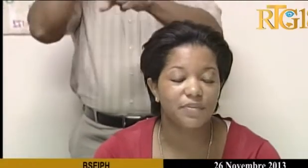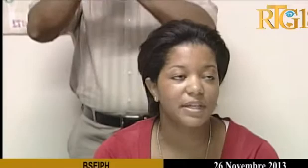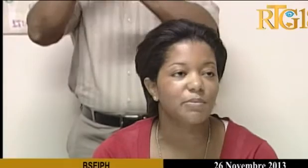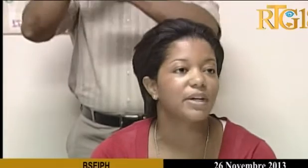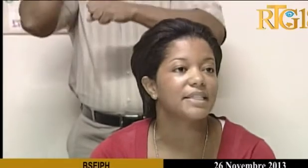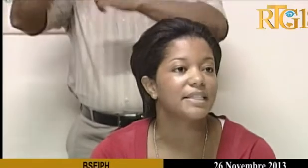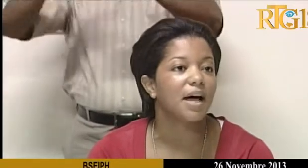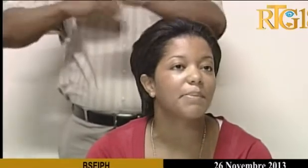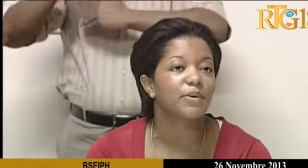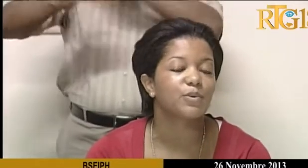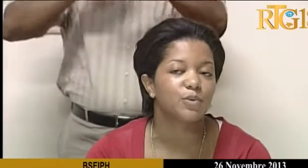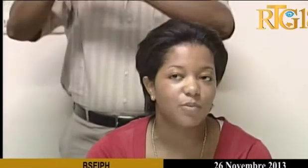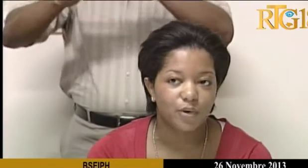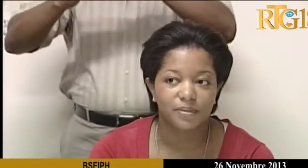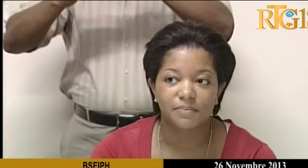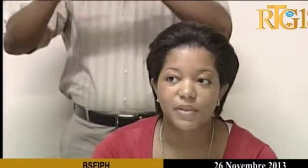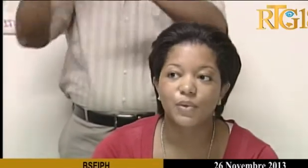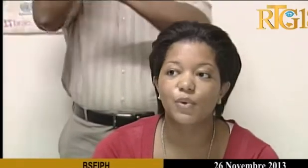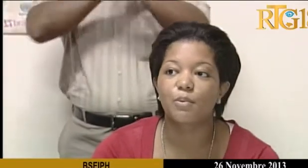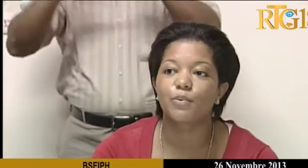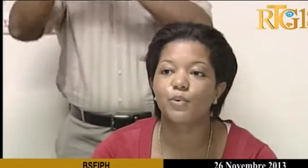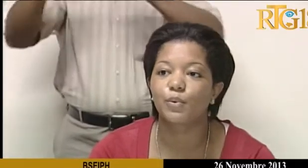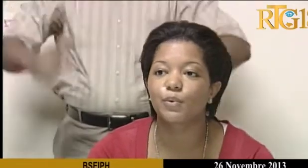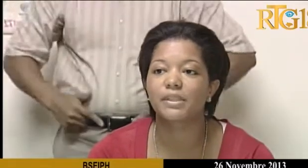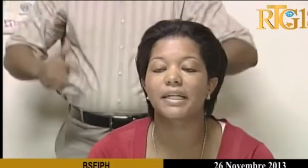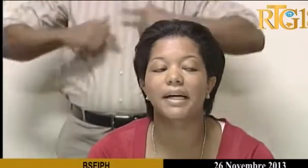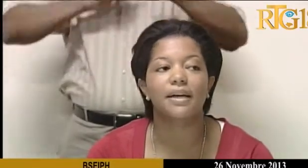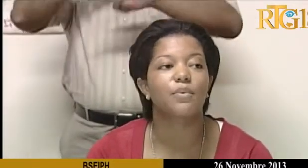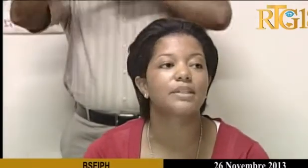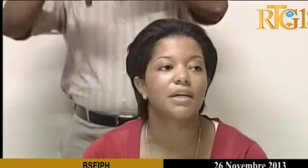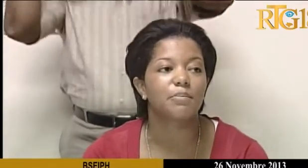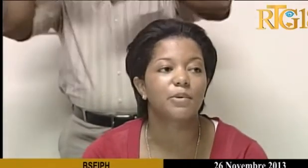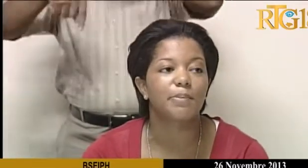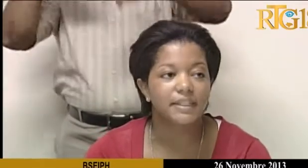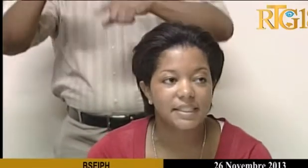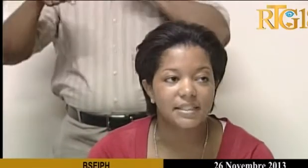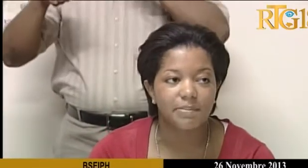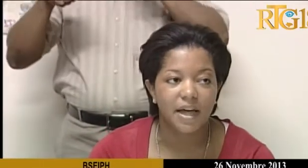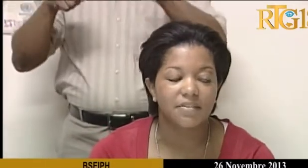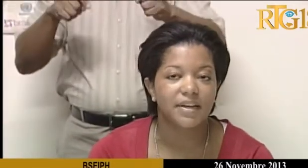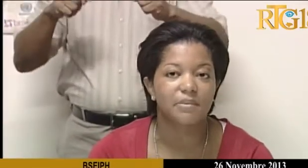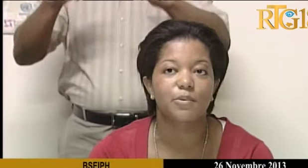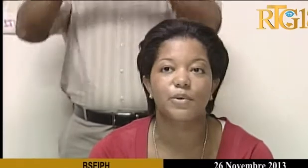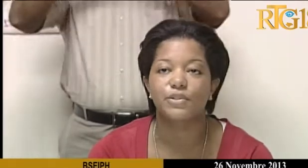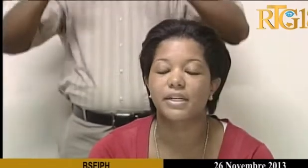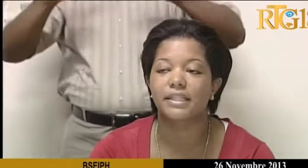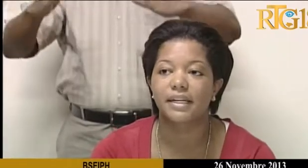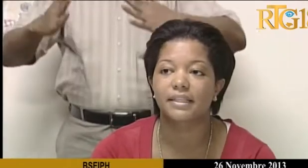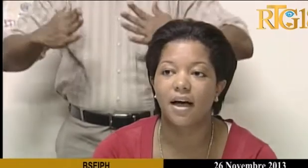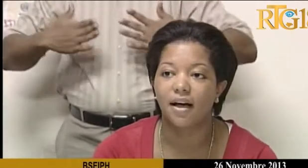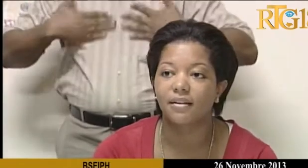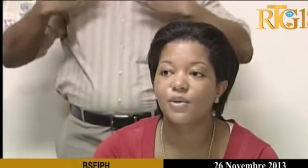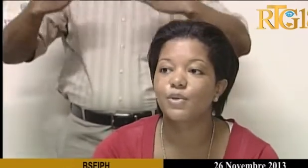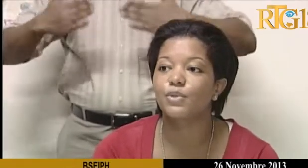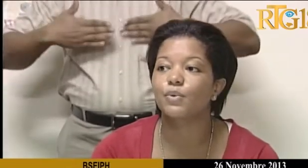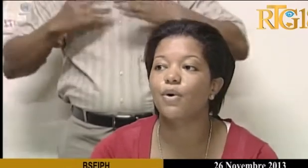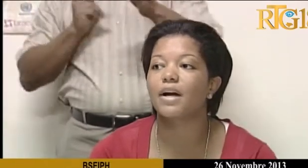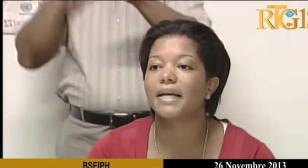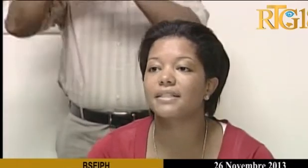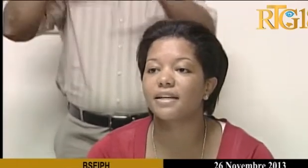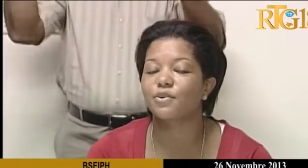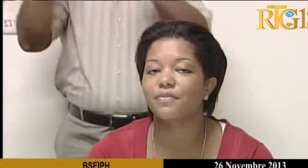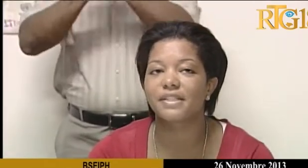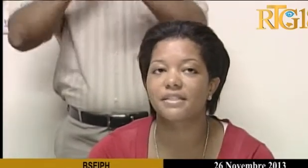qualité de vie moun handicapé autour du monde. Donc pour nous, nous sommes très contents pour nous participer avec le bureau du secrétaire d'État